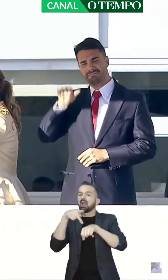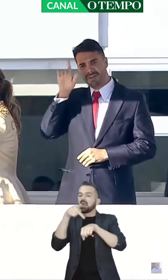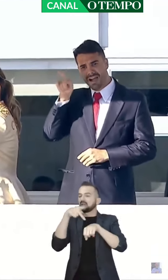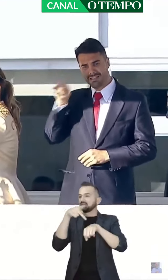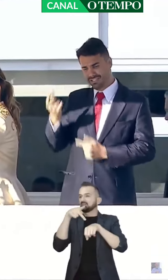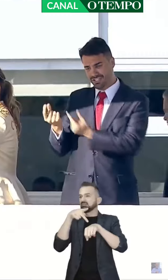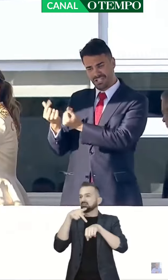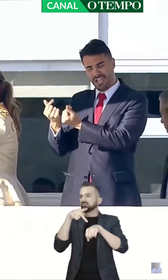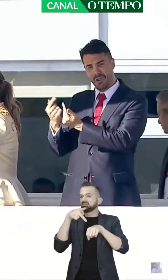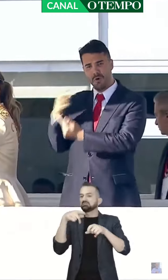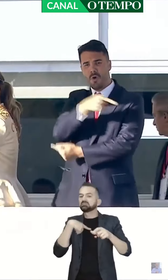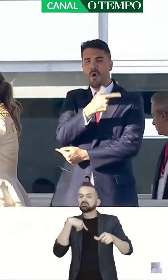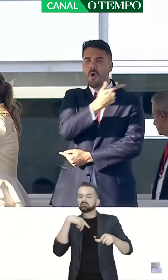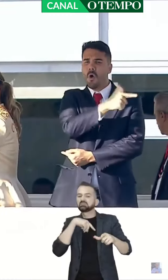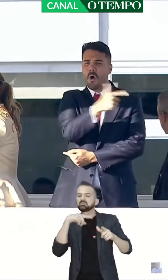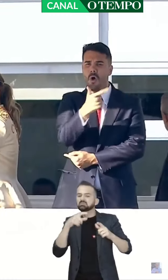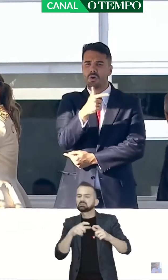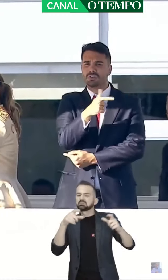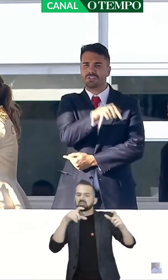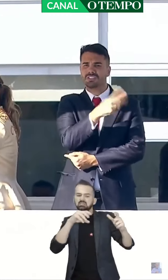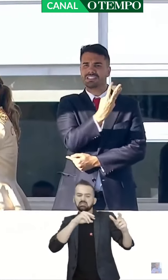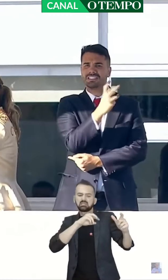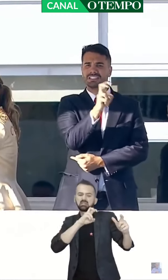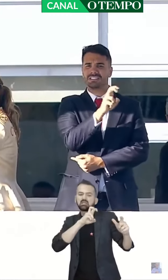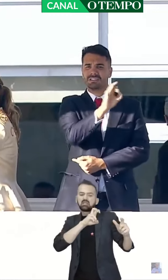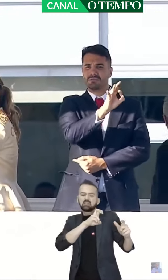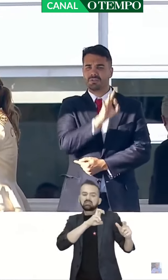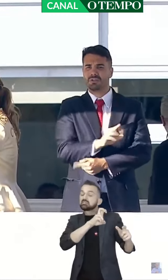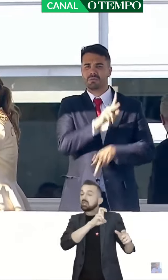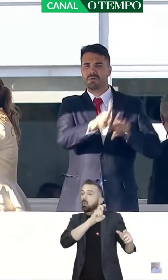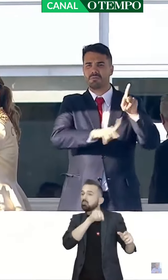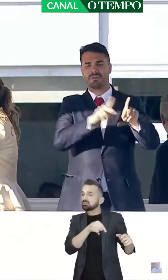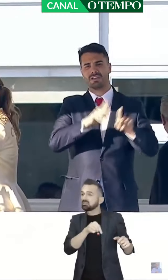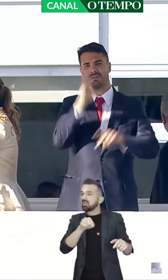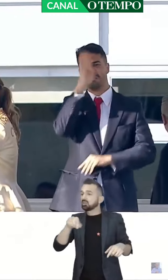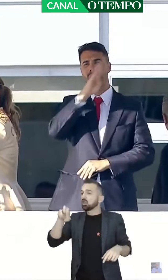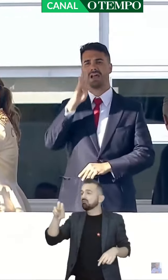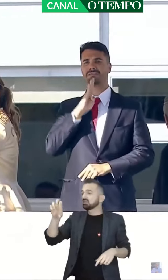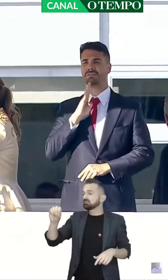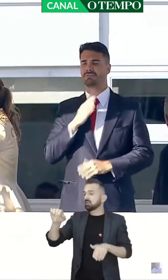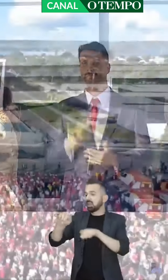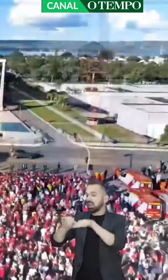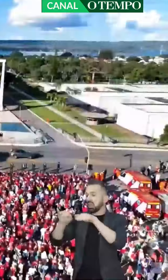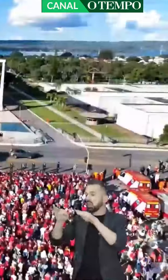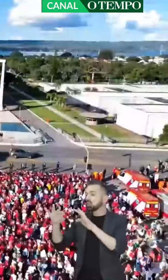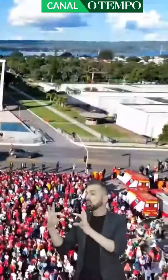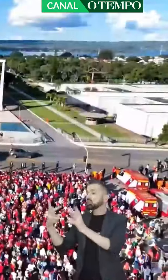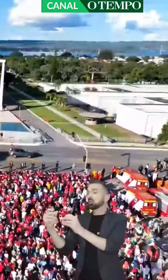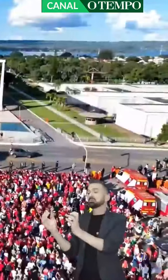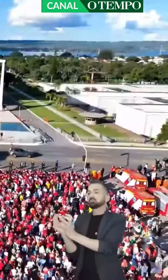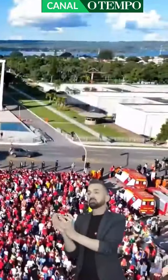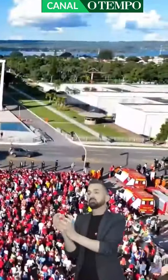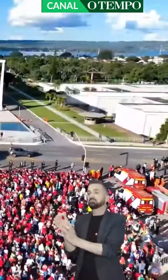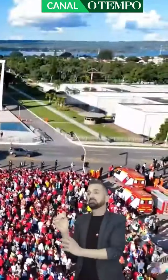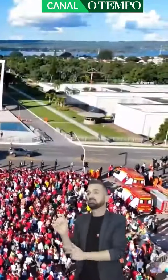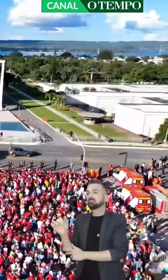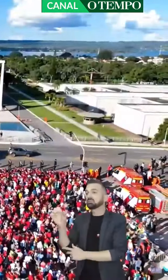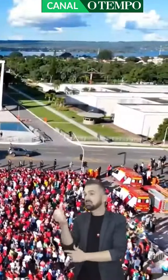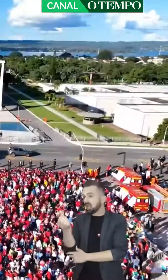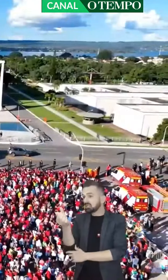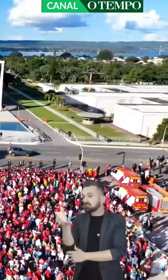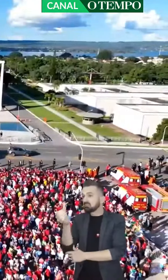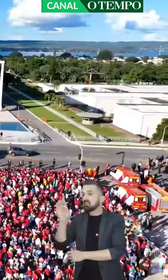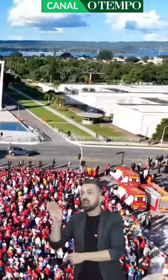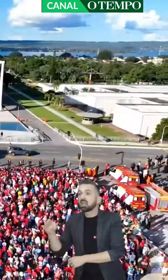renda que os demais 95% de pessoas. Que 6 bilionários brasileiros têm uma